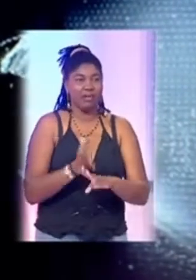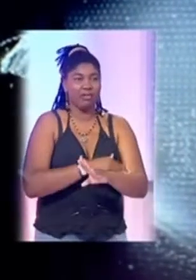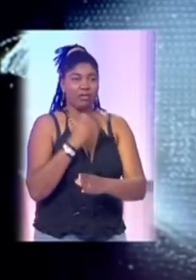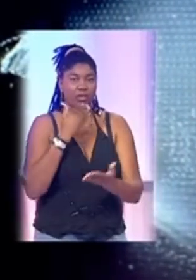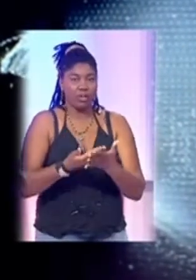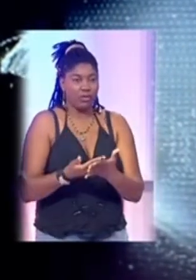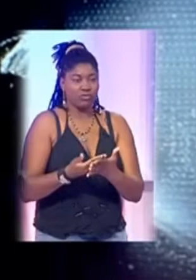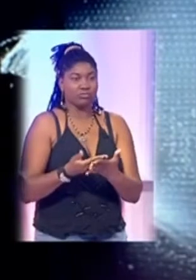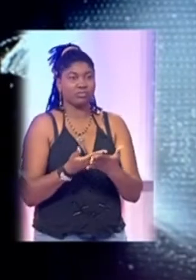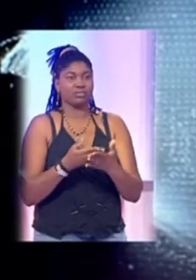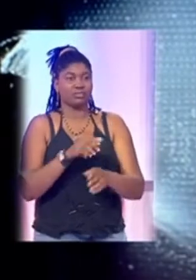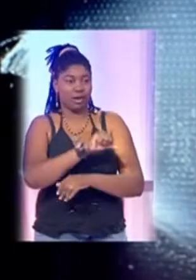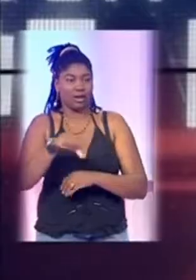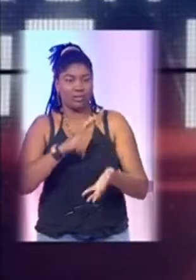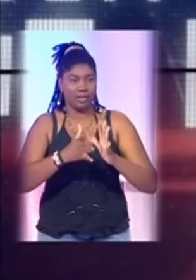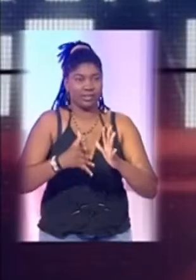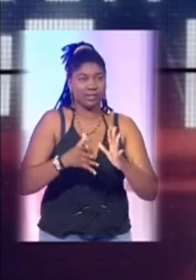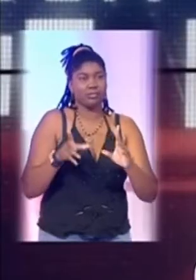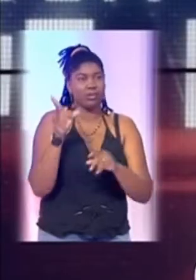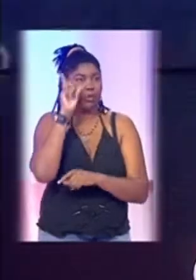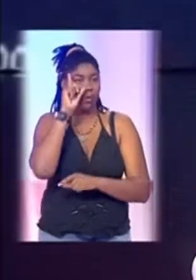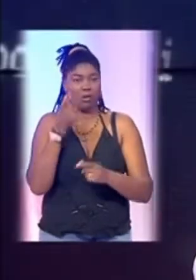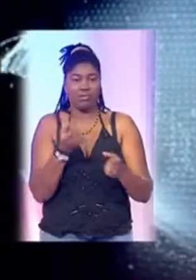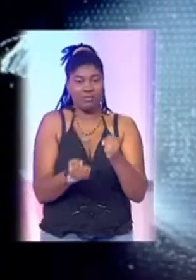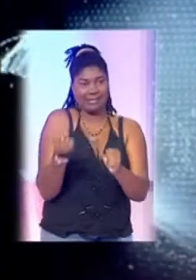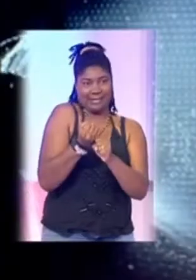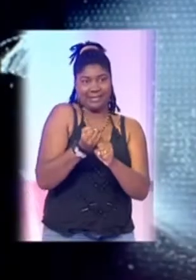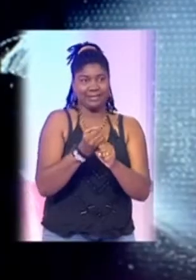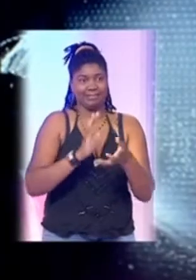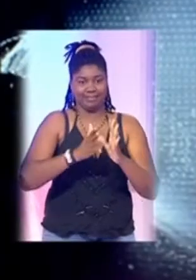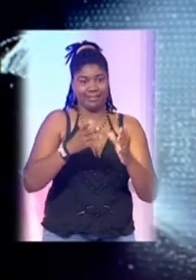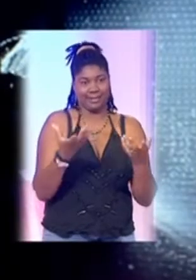apéro-signes, eh bien, expliquez-nous pourquoi avoir mis en place une telle réunion.